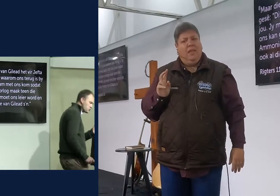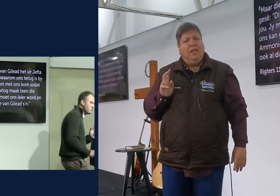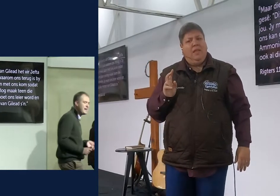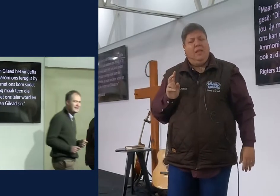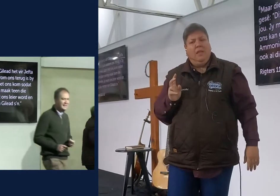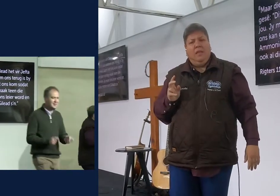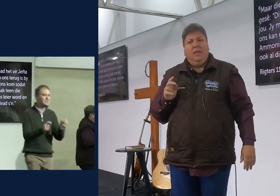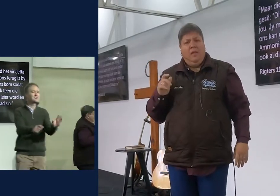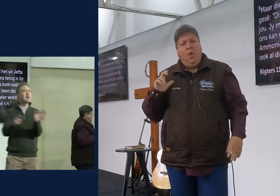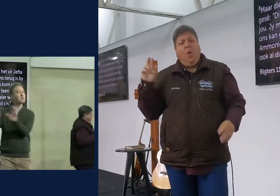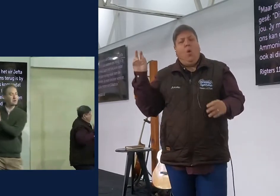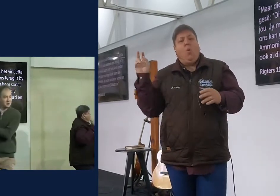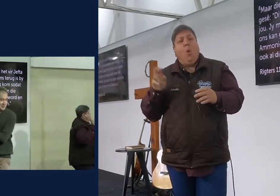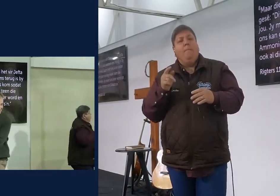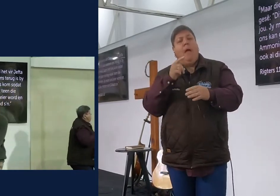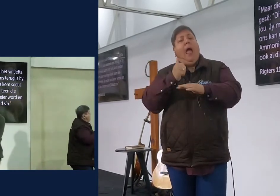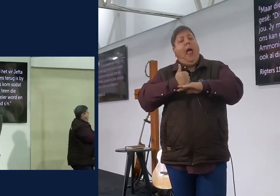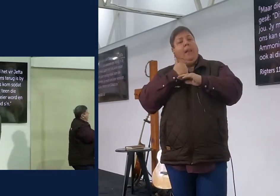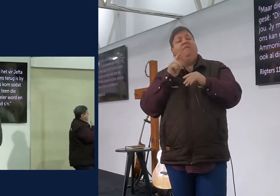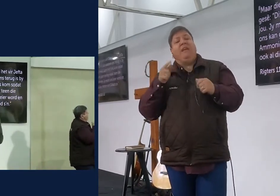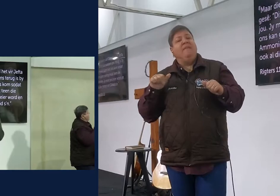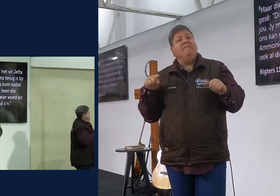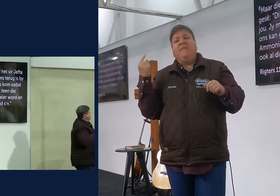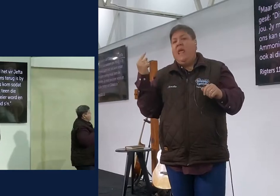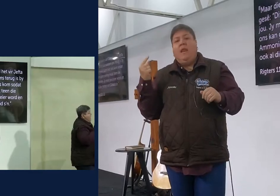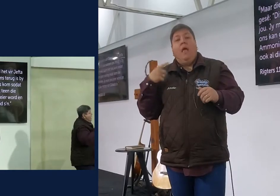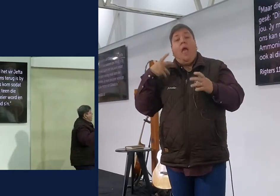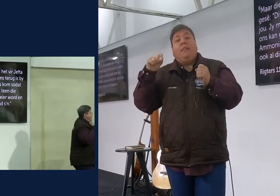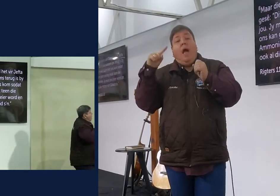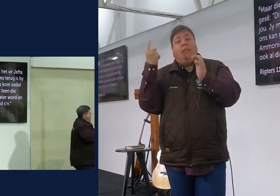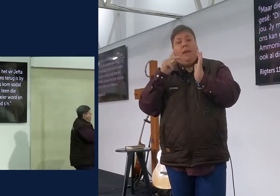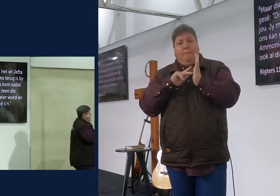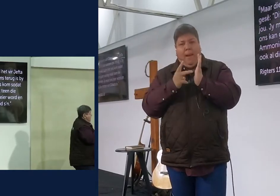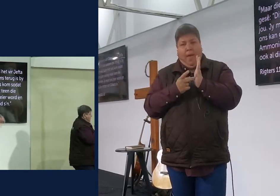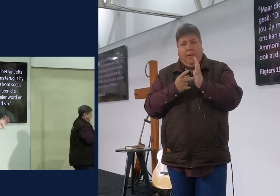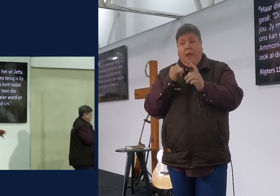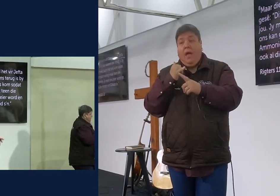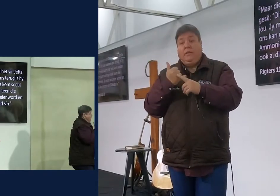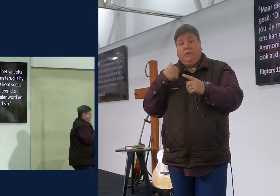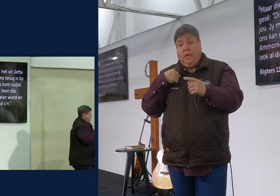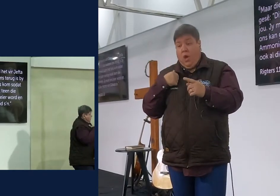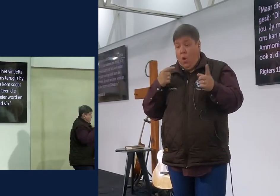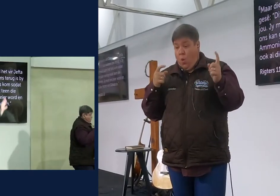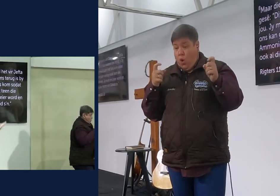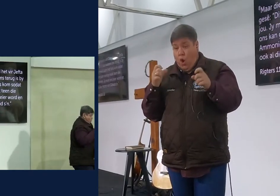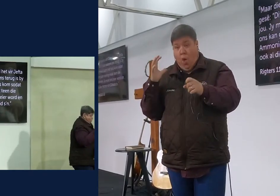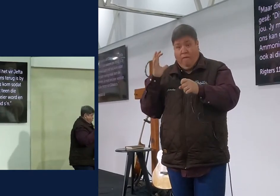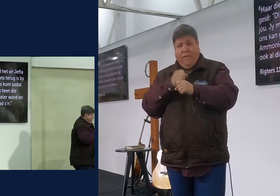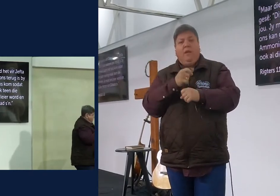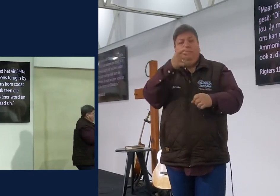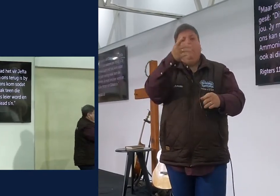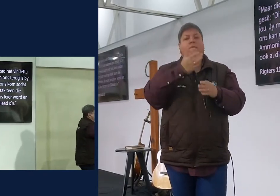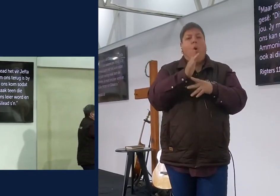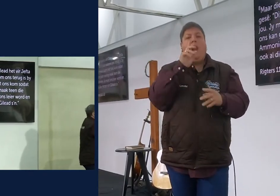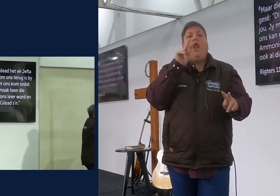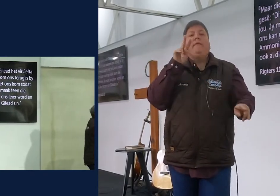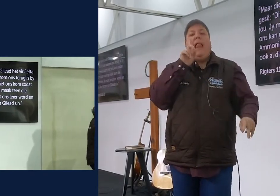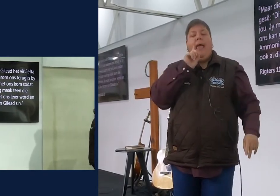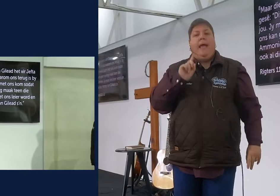Jefta, ons kom nie net hier, dat jy ons help om oorlog te wen, nie, want ons is die ander plan met jou, as ons klaas en jy die oorlog gewen, dan kan jy som ons leider wees,